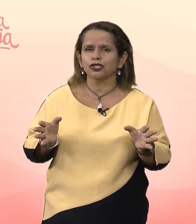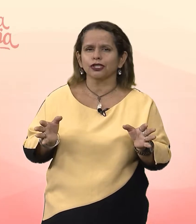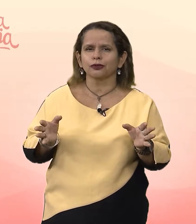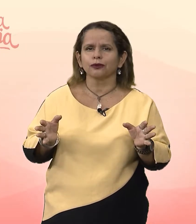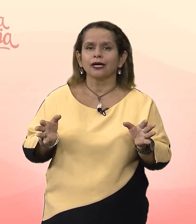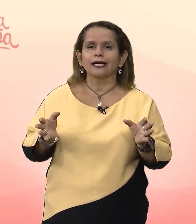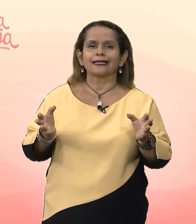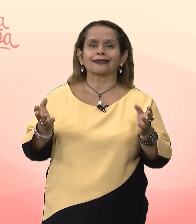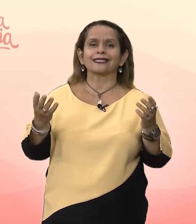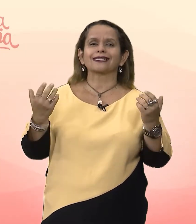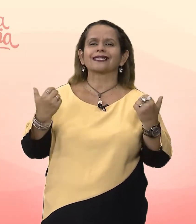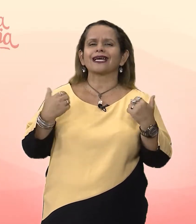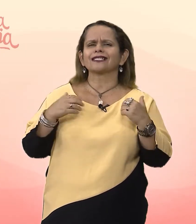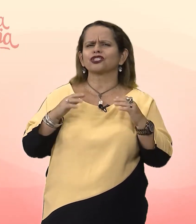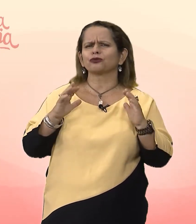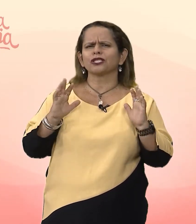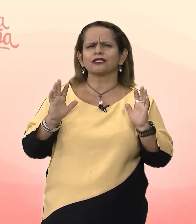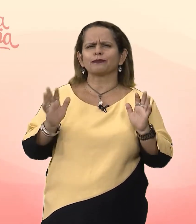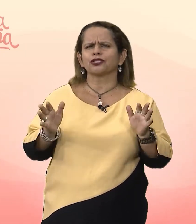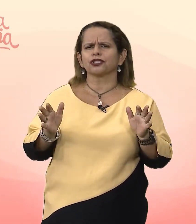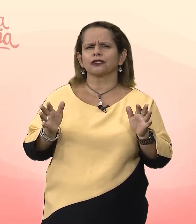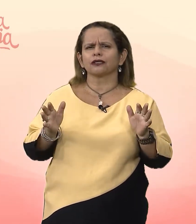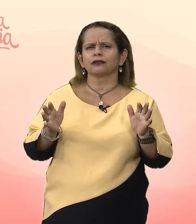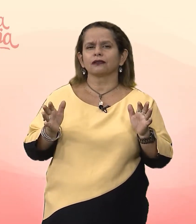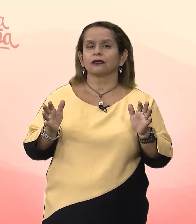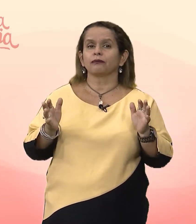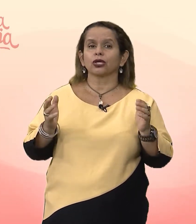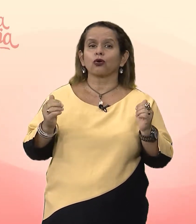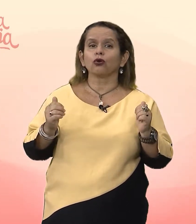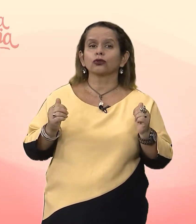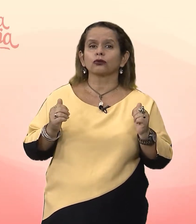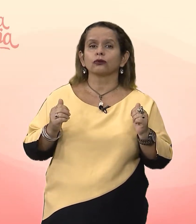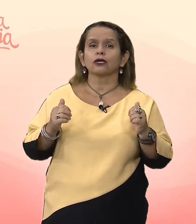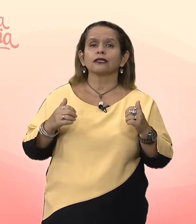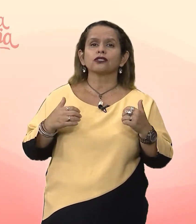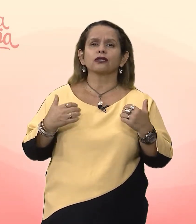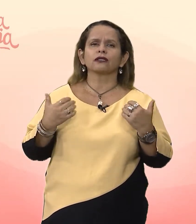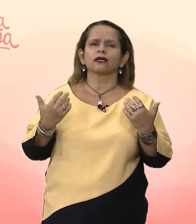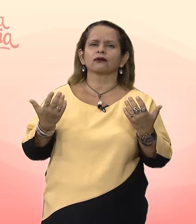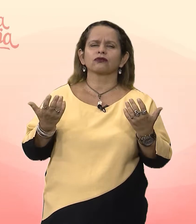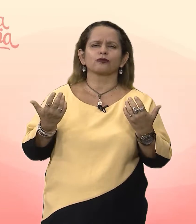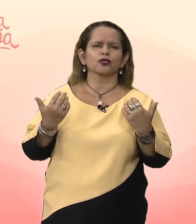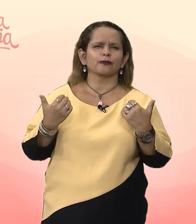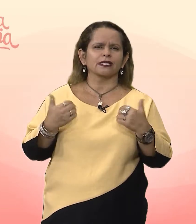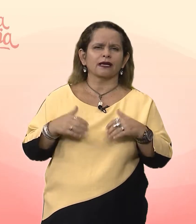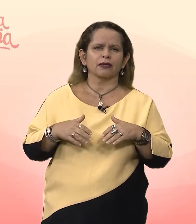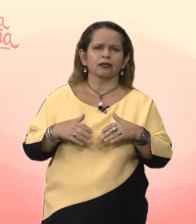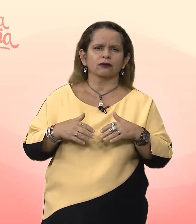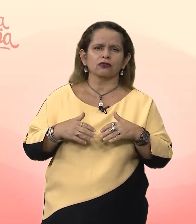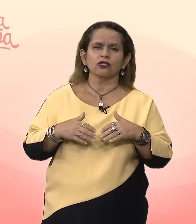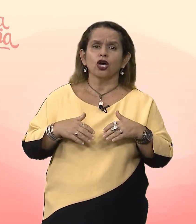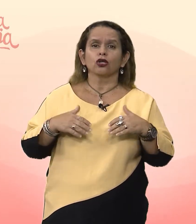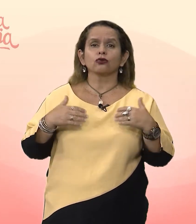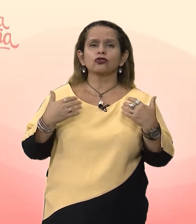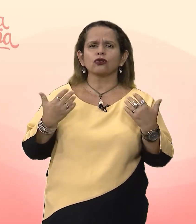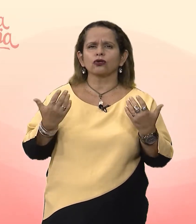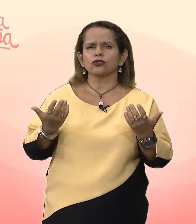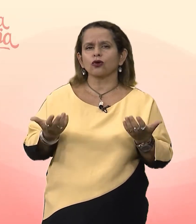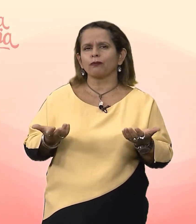correspondido, na tristeza de uma despedida. Me encontro na solidão dos meus pensamentos, nos sonhos